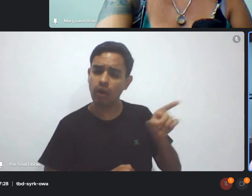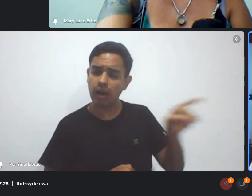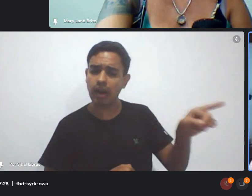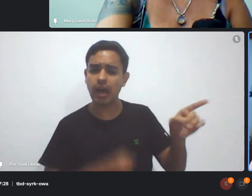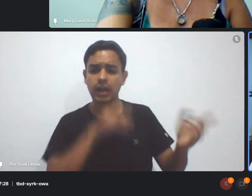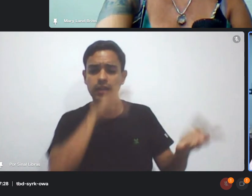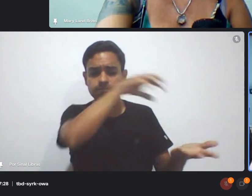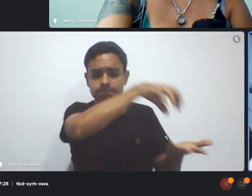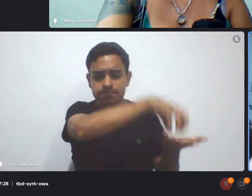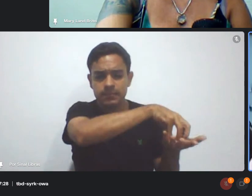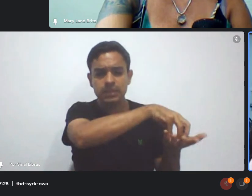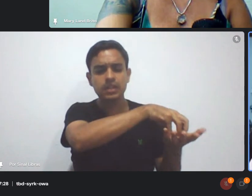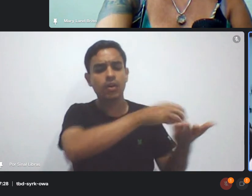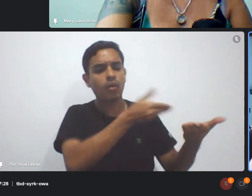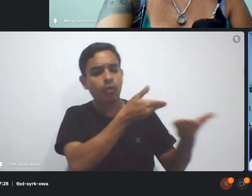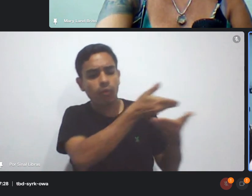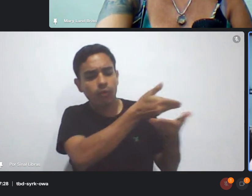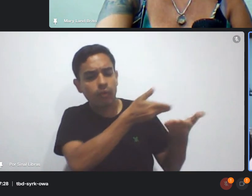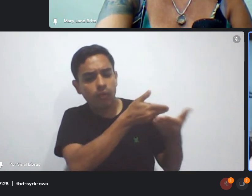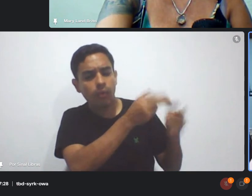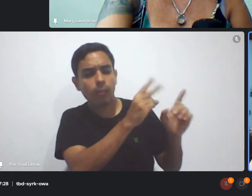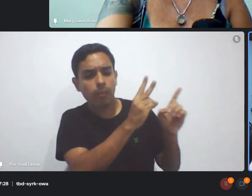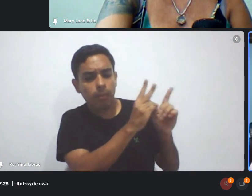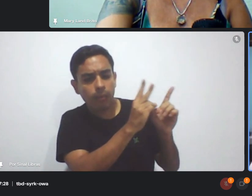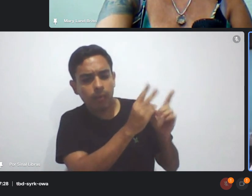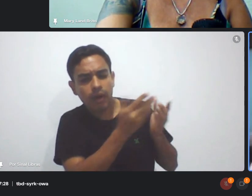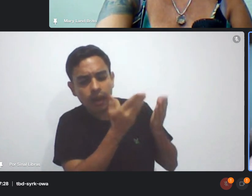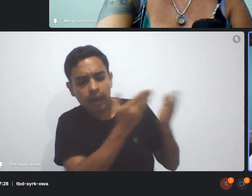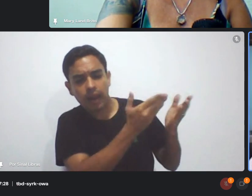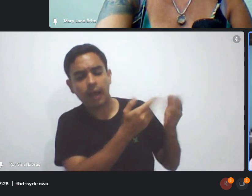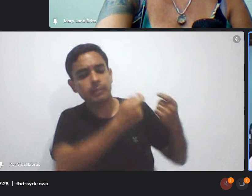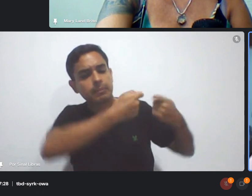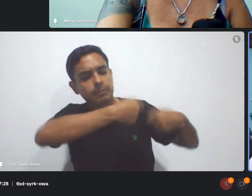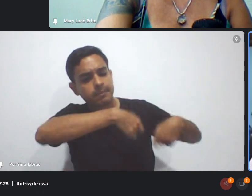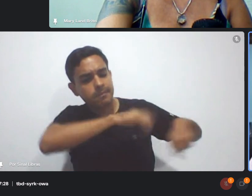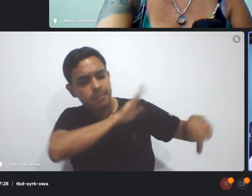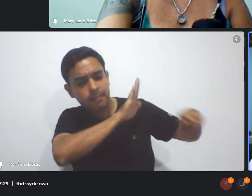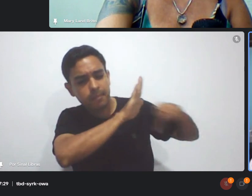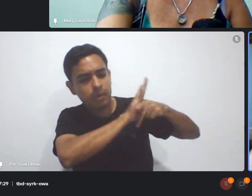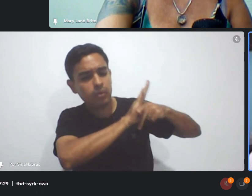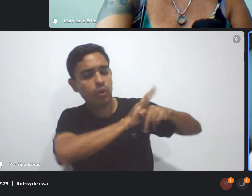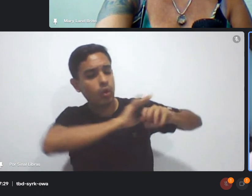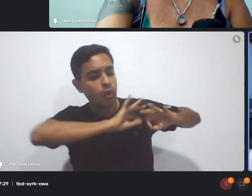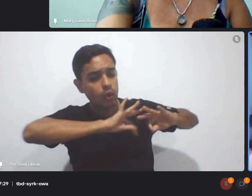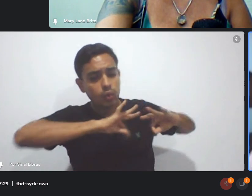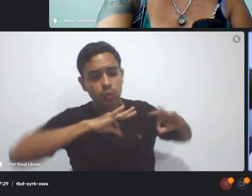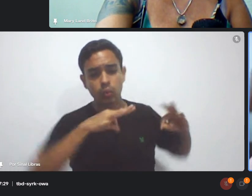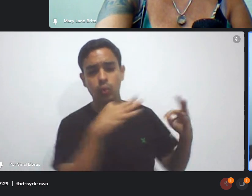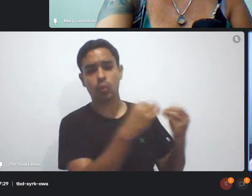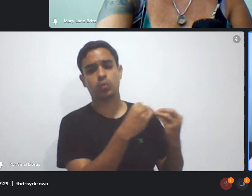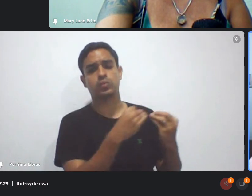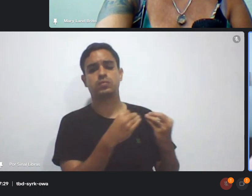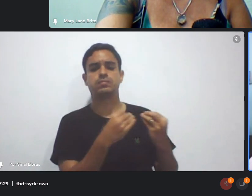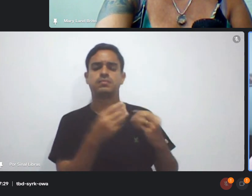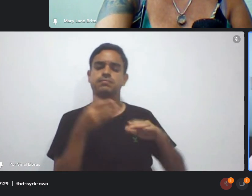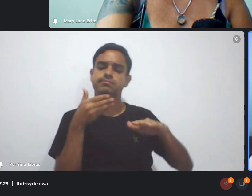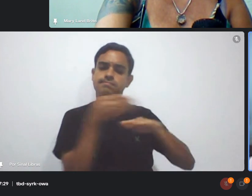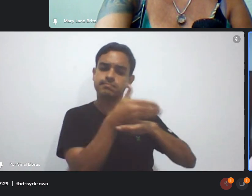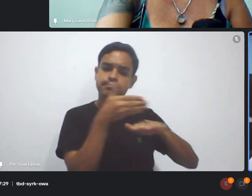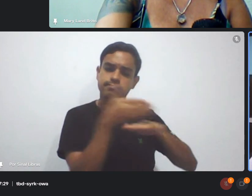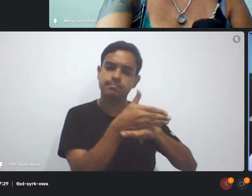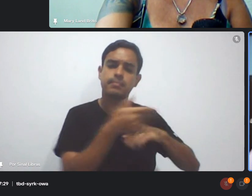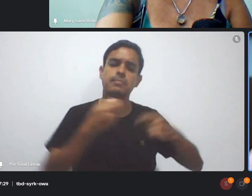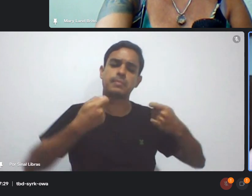ter seu visibilidade para todo mundo ter acesso, sabe? Porque todo mundo pode